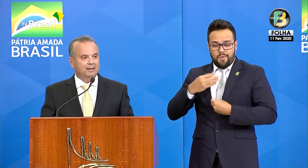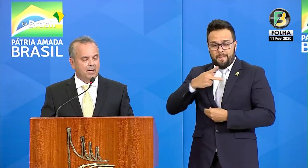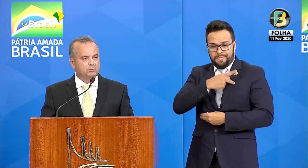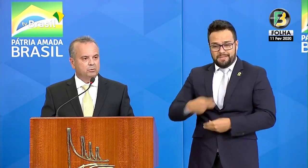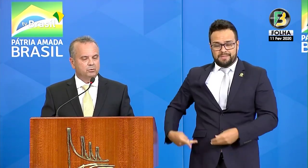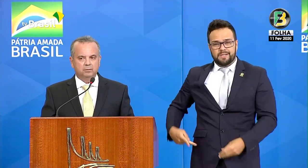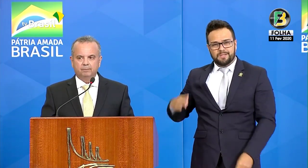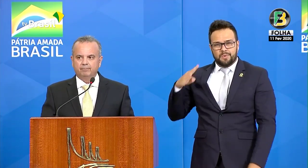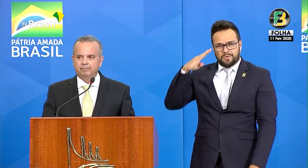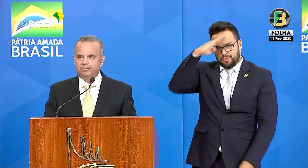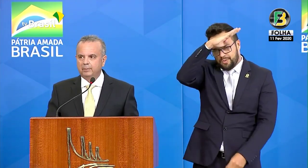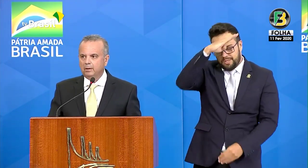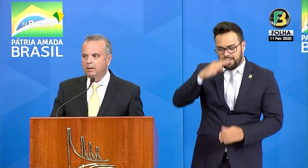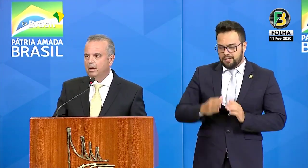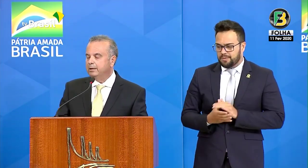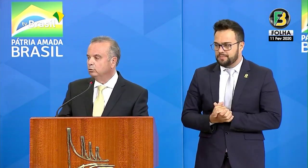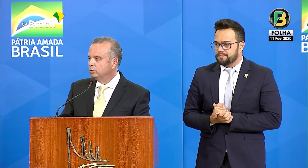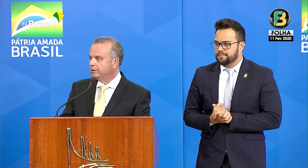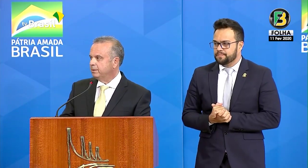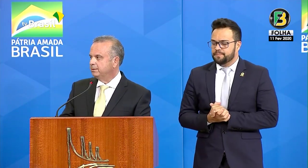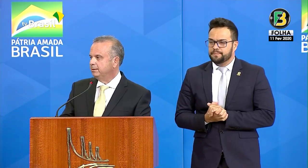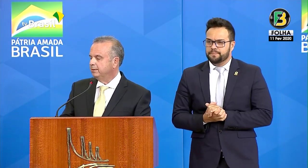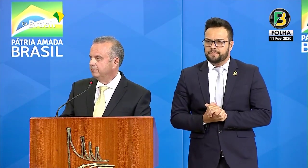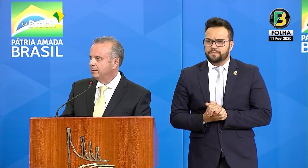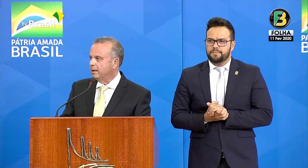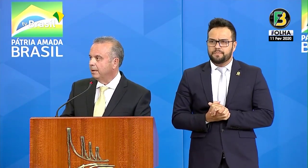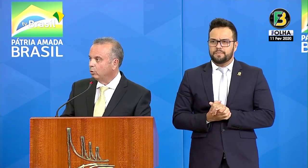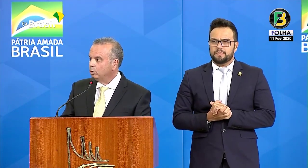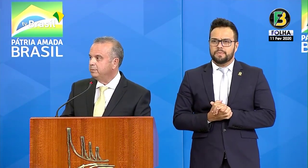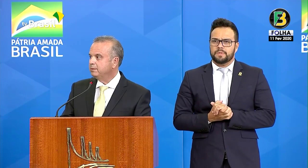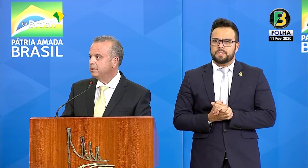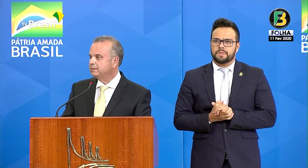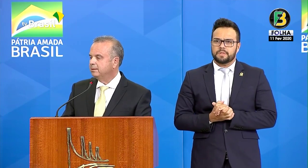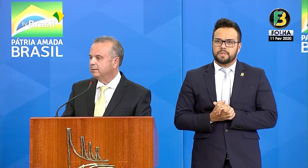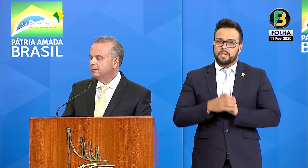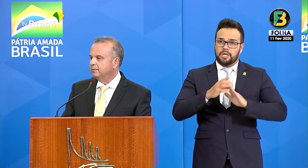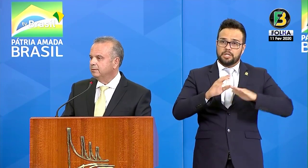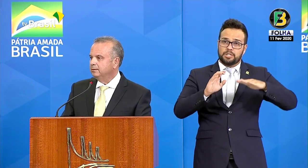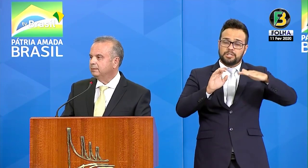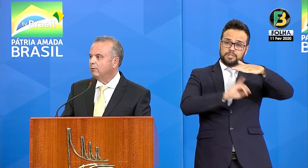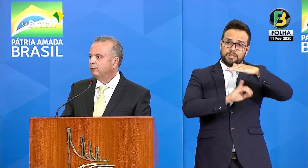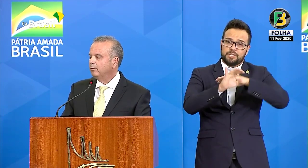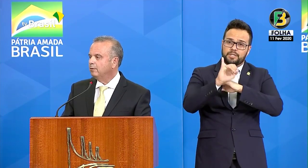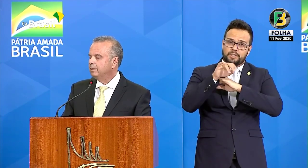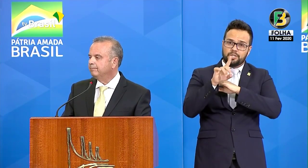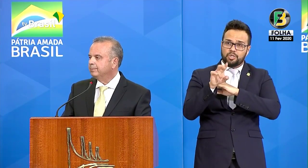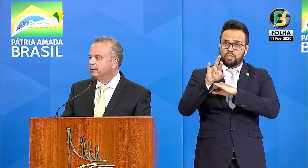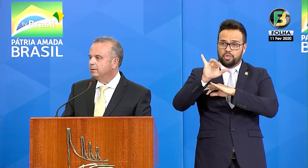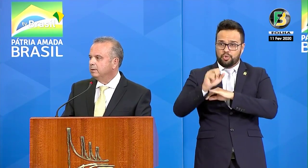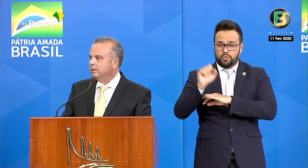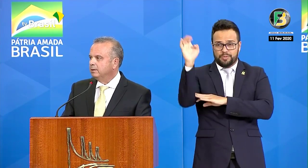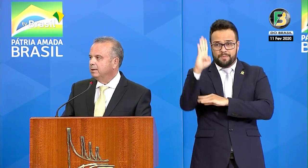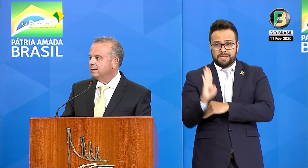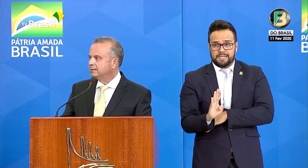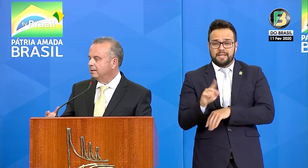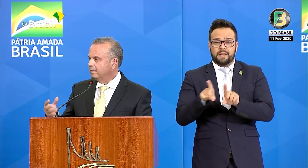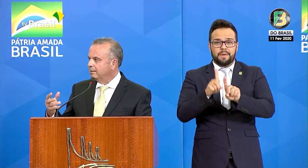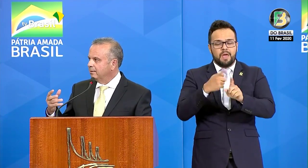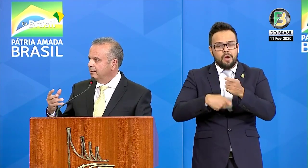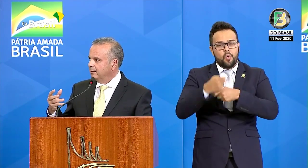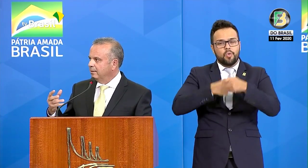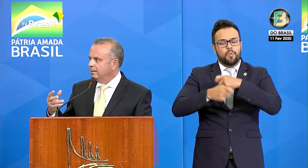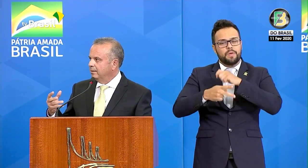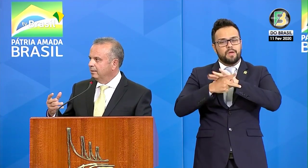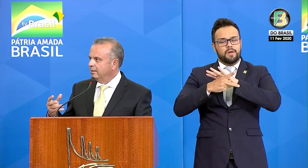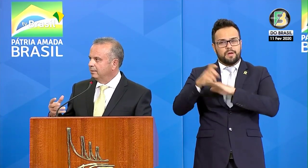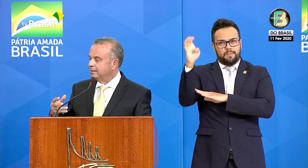de tratarmos a indústria brasileira, a economia brasileira, de tal forma que essa